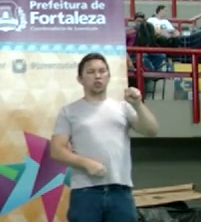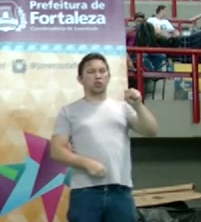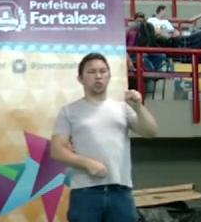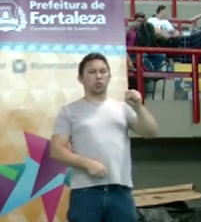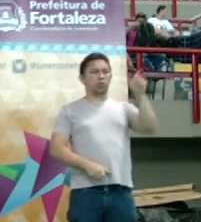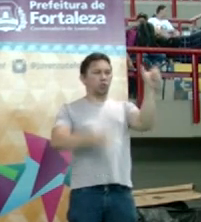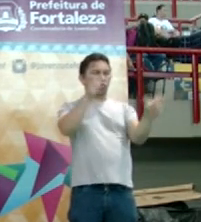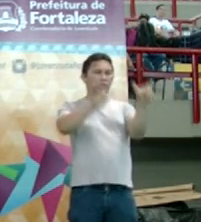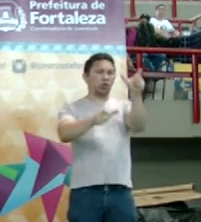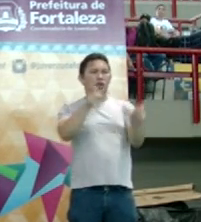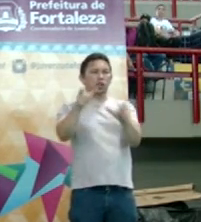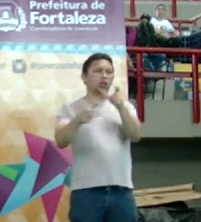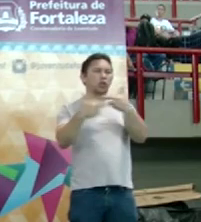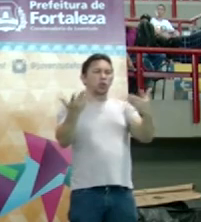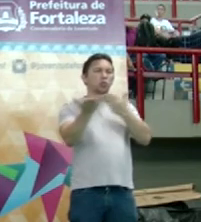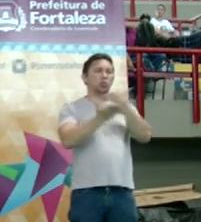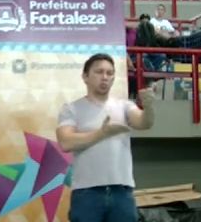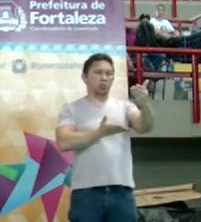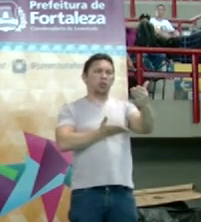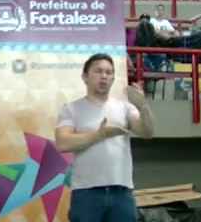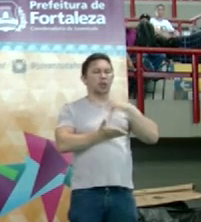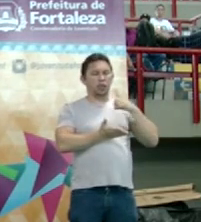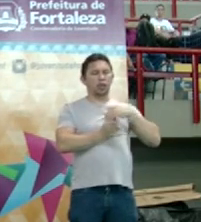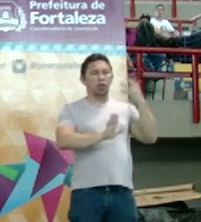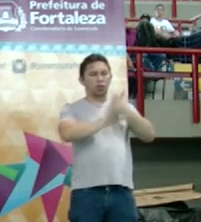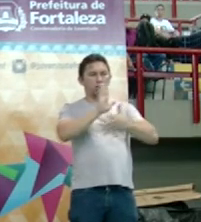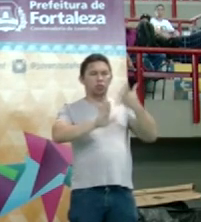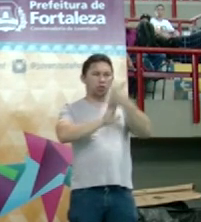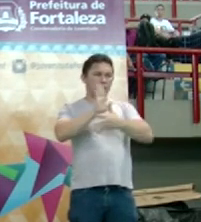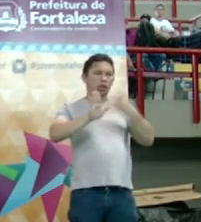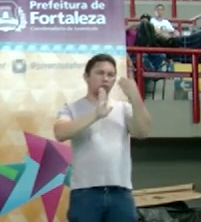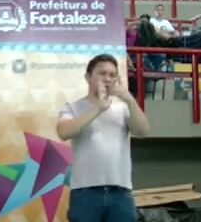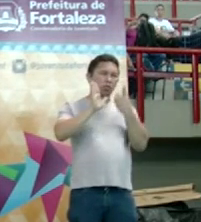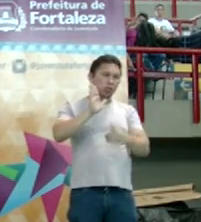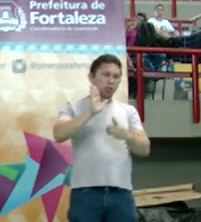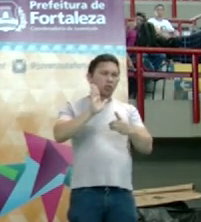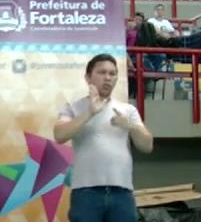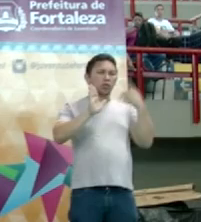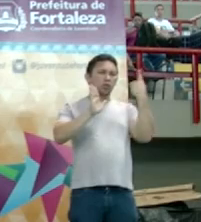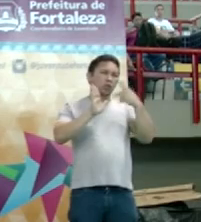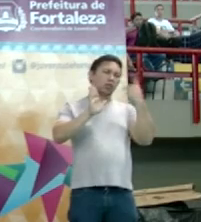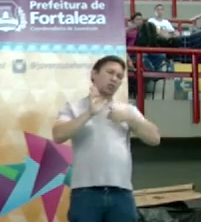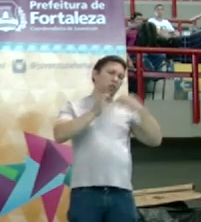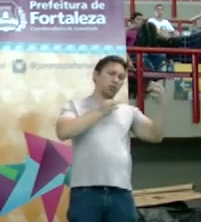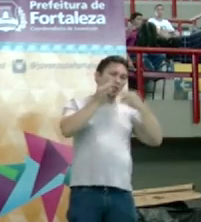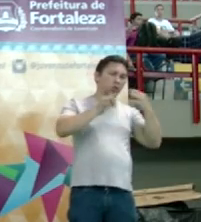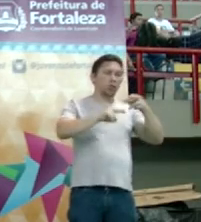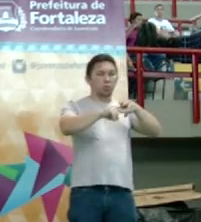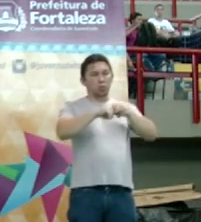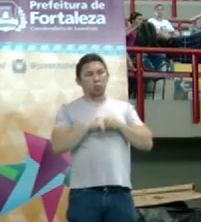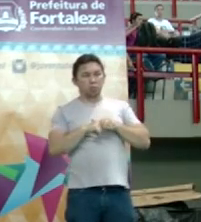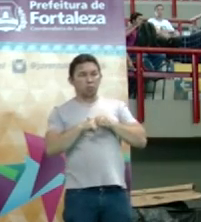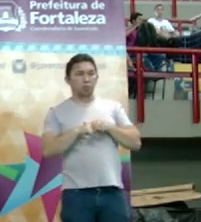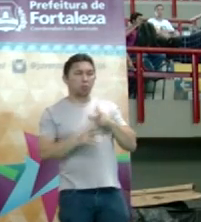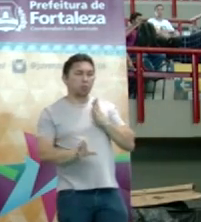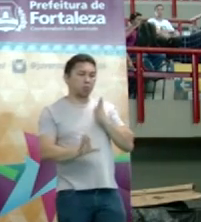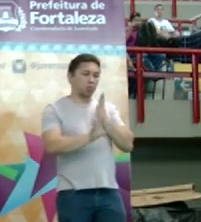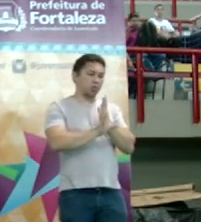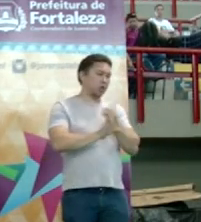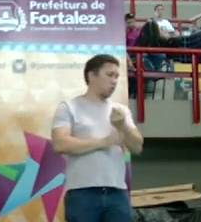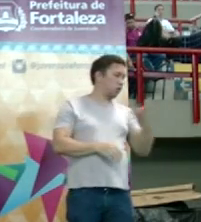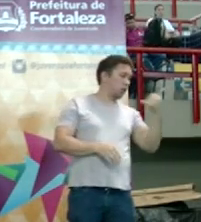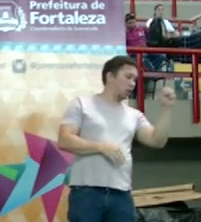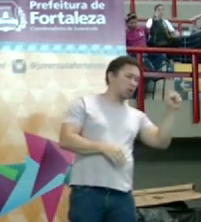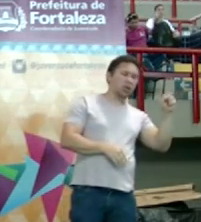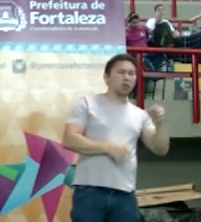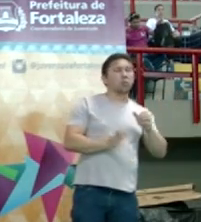texto dissertativo argumentativo. Graças a Deus que o Enem delimita. O Enem só quer um modelo.